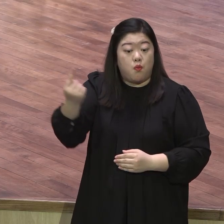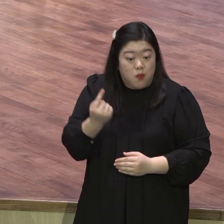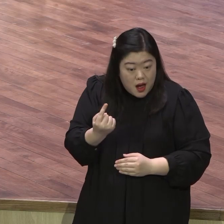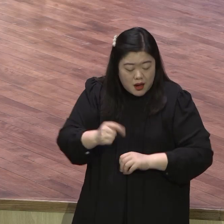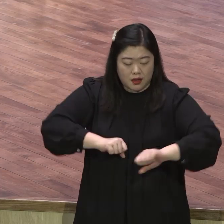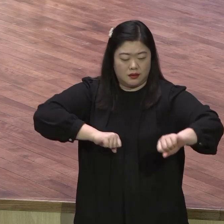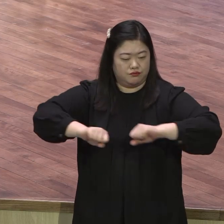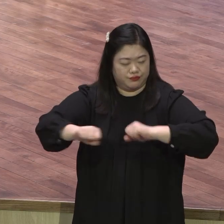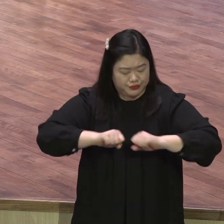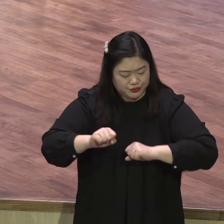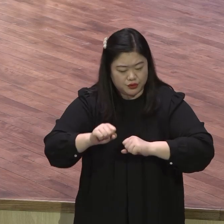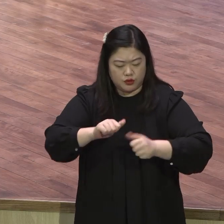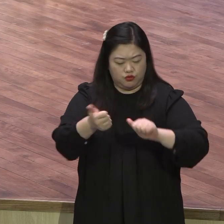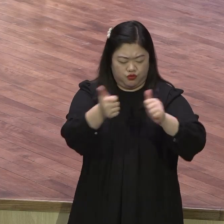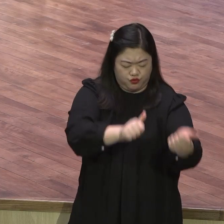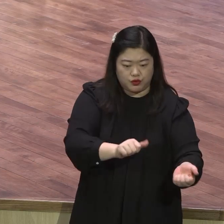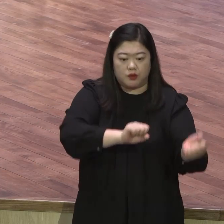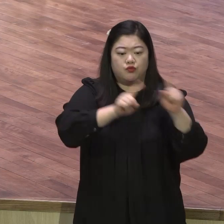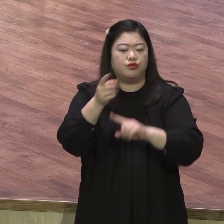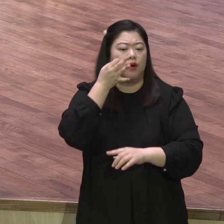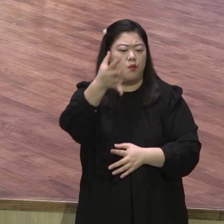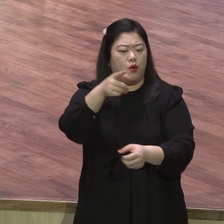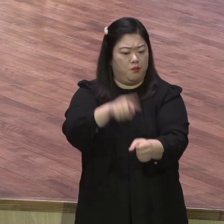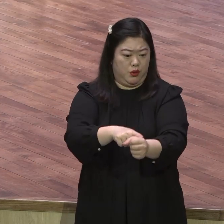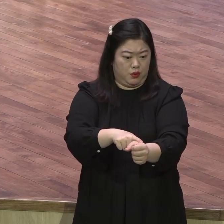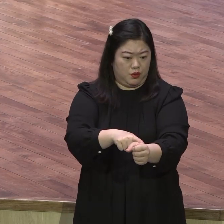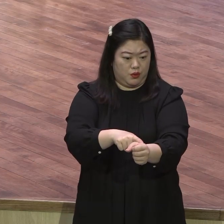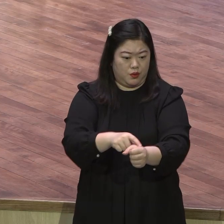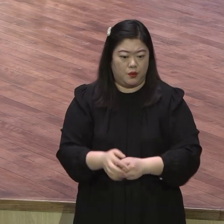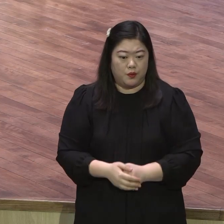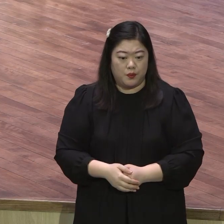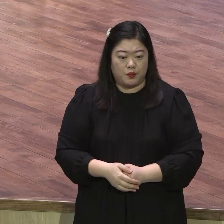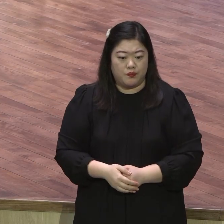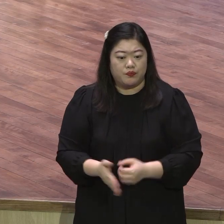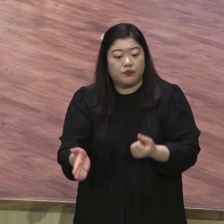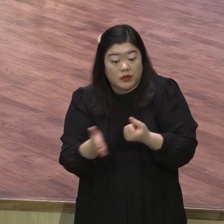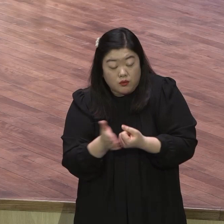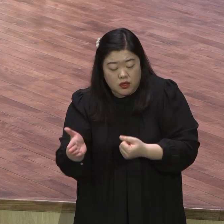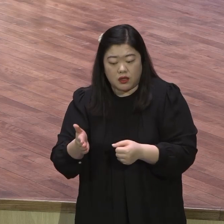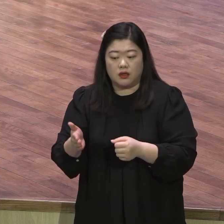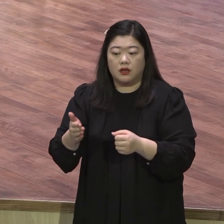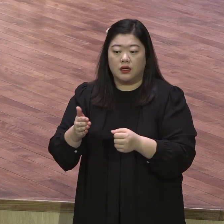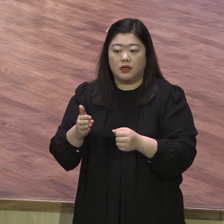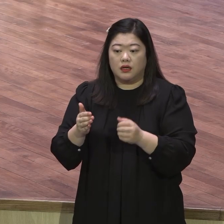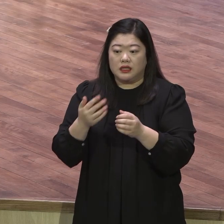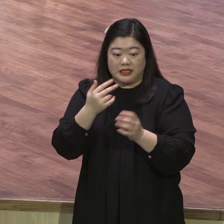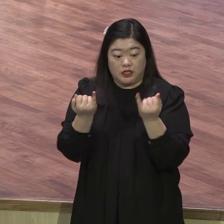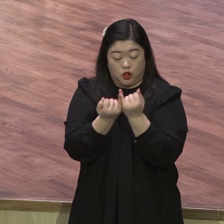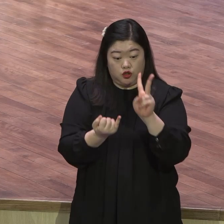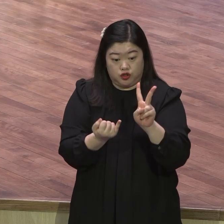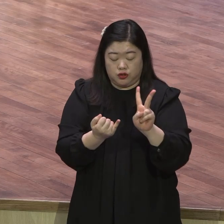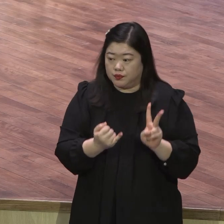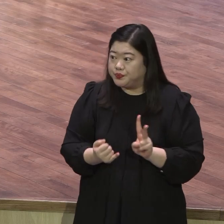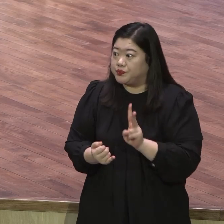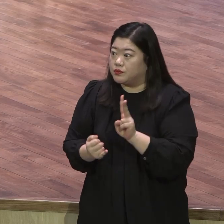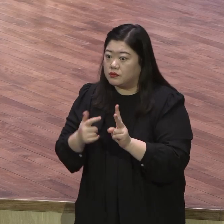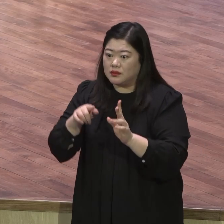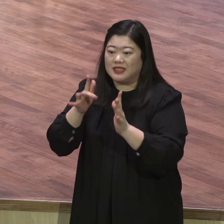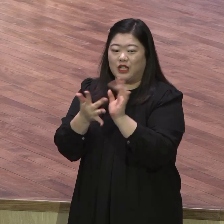사실을 이 부활 소식을 그 어떤 소식으로 빨리 전해라 모든 저주 끝났다. 이 소식이 뭐예요?